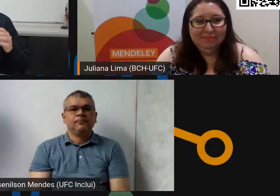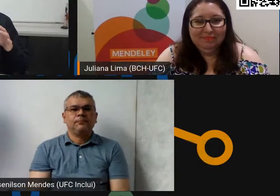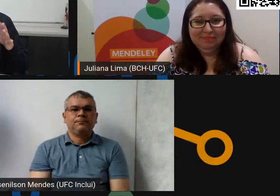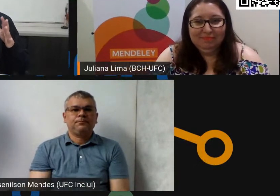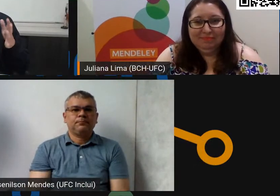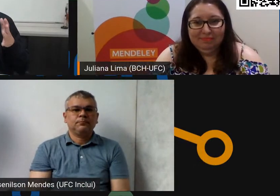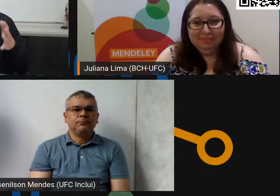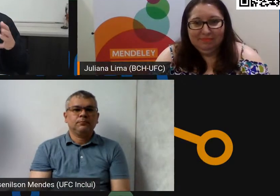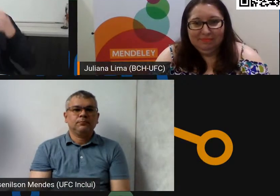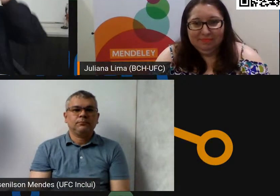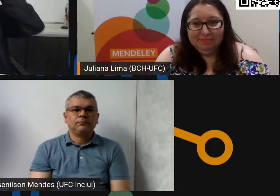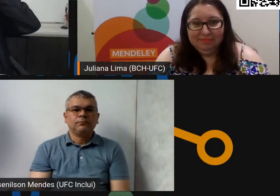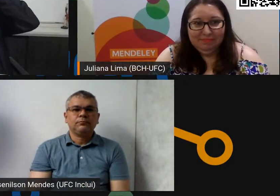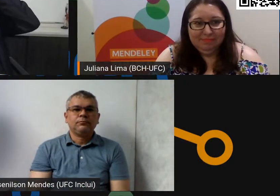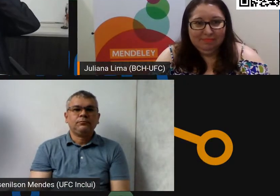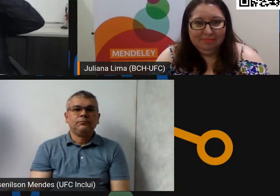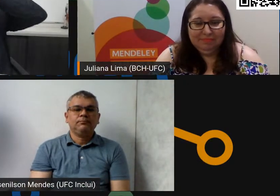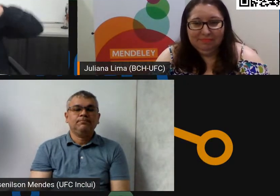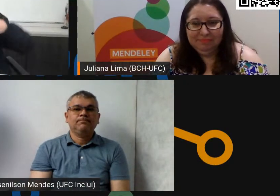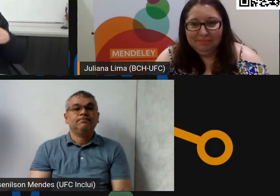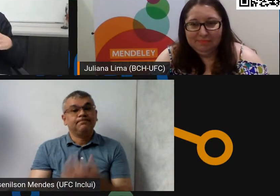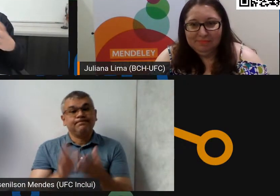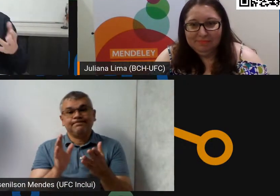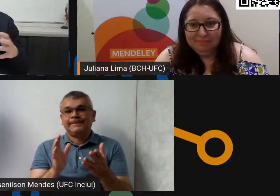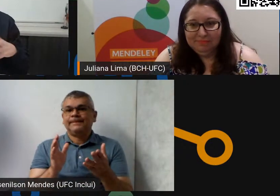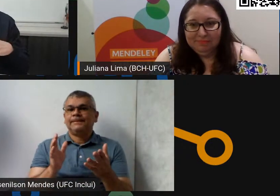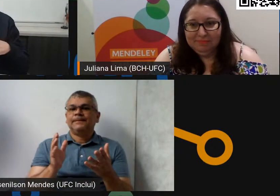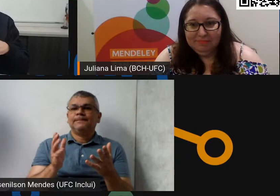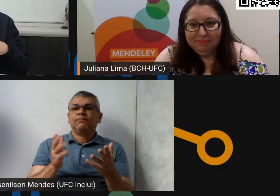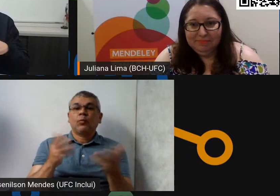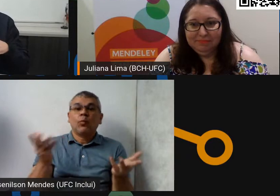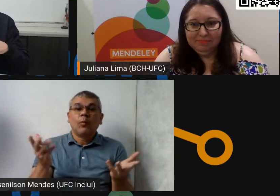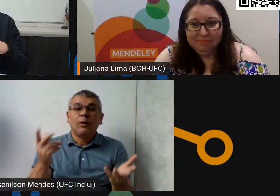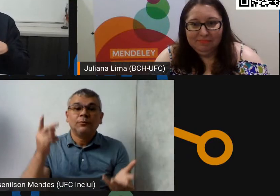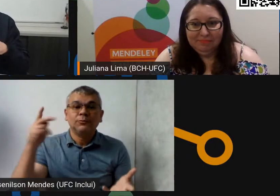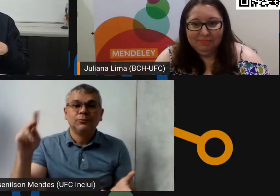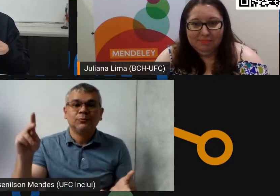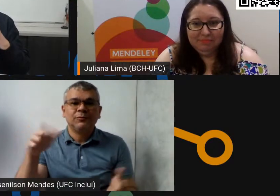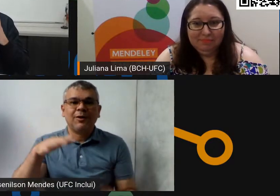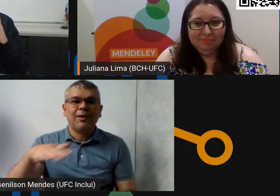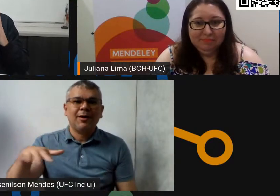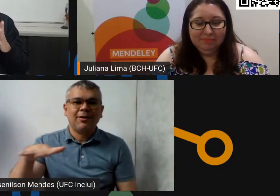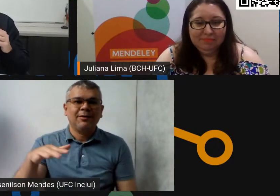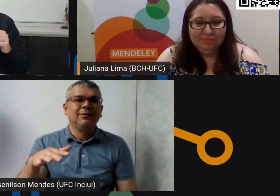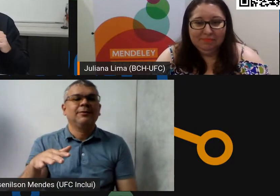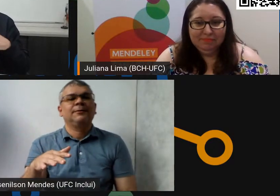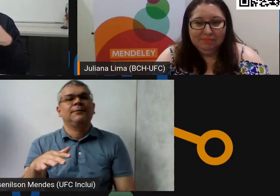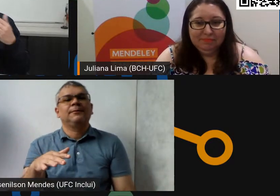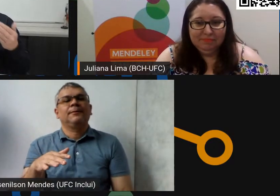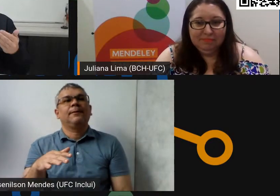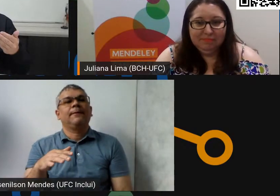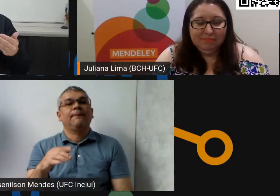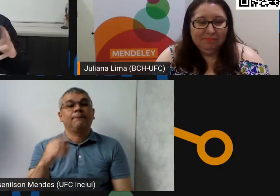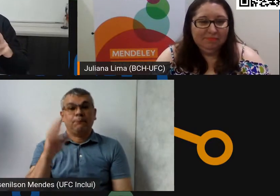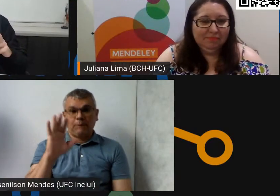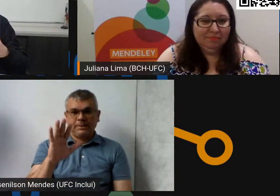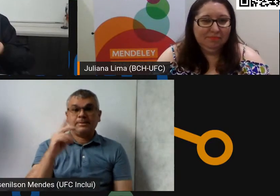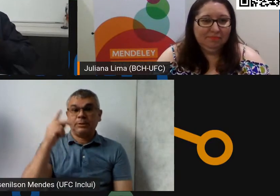Olha, eu não sei qual é a sua área, né? Mas eu vou dizer o seguinte. As da sua área, você tem que